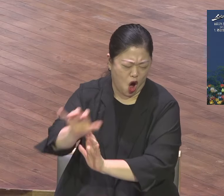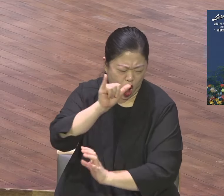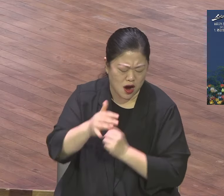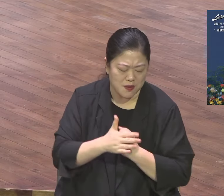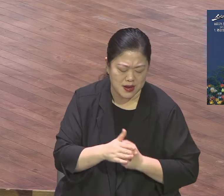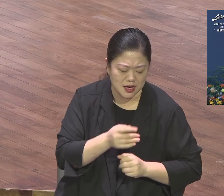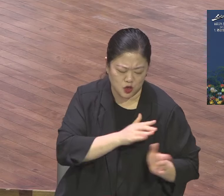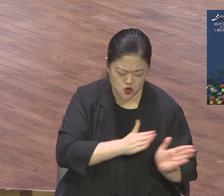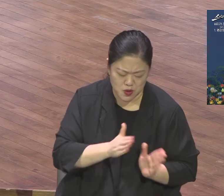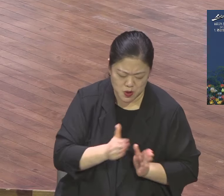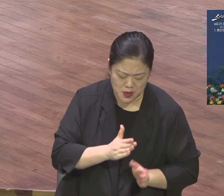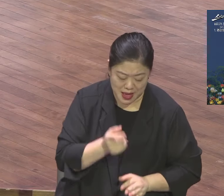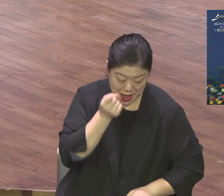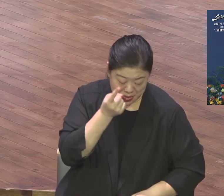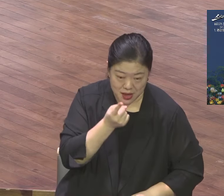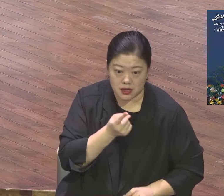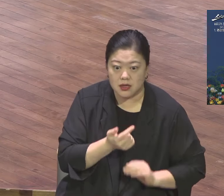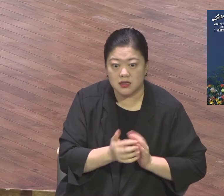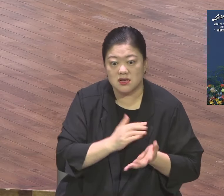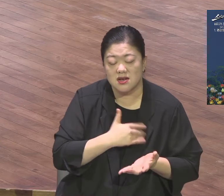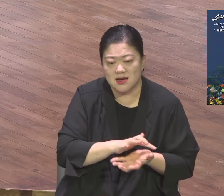그걸 딱 뛰는데요.